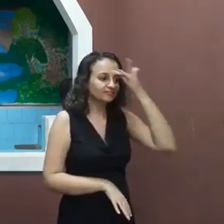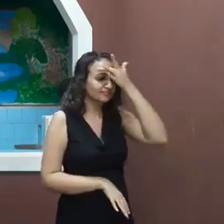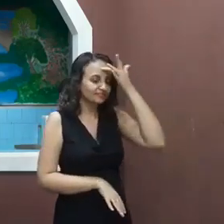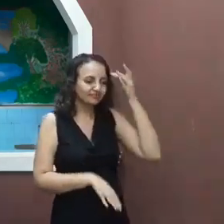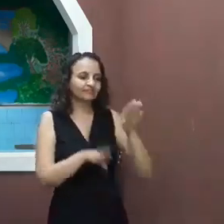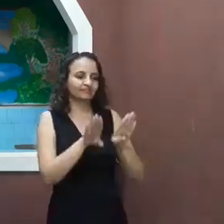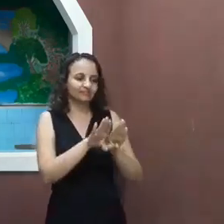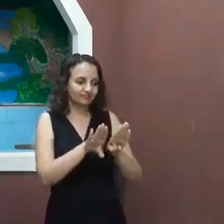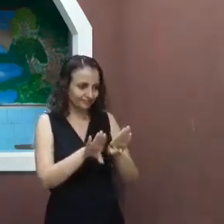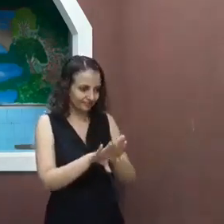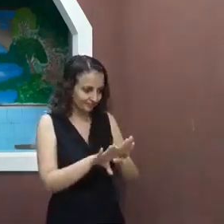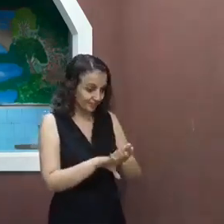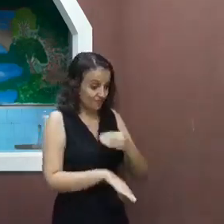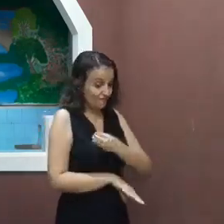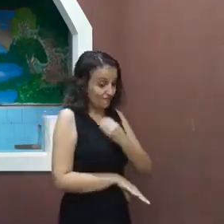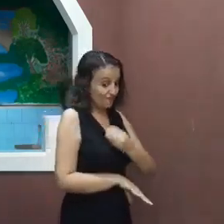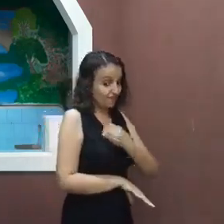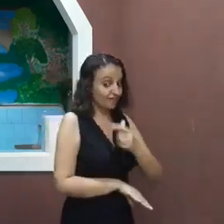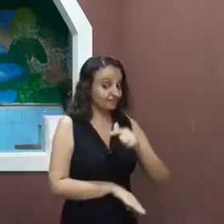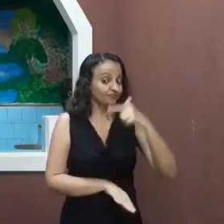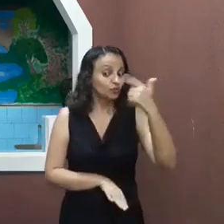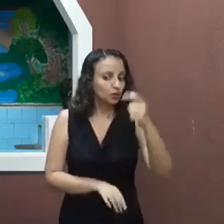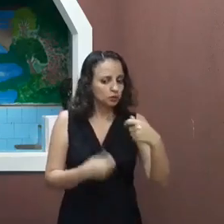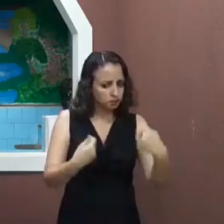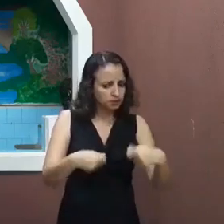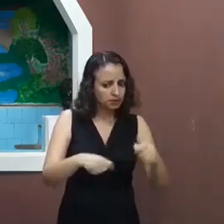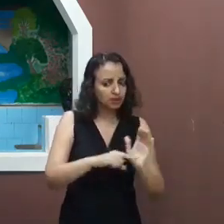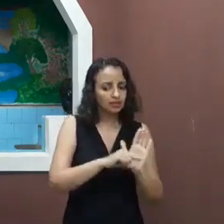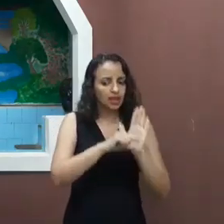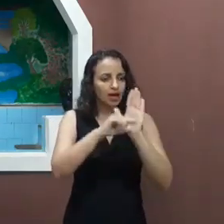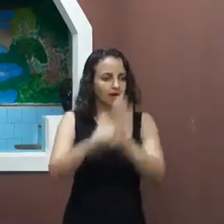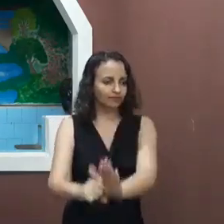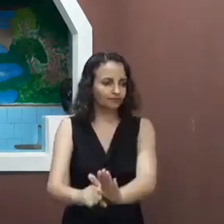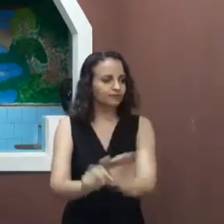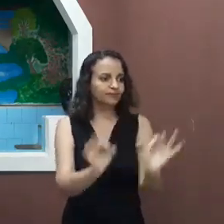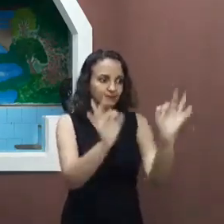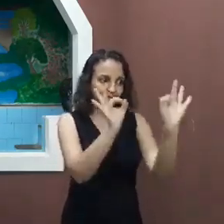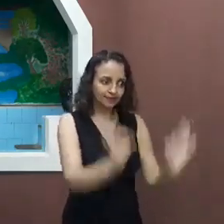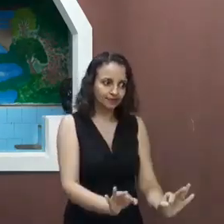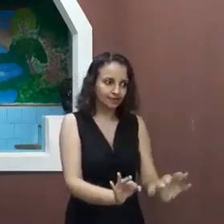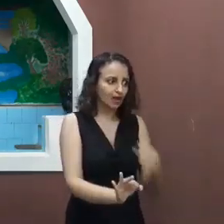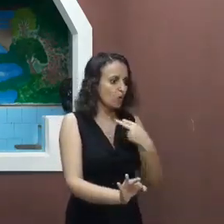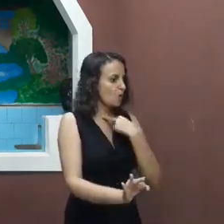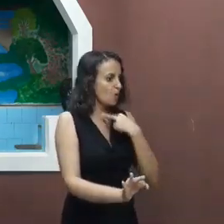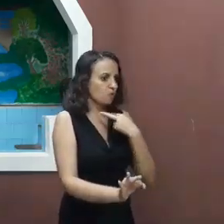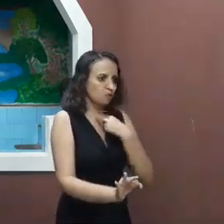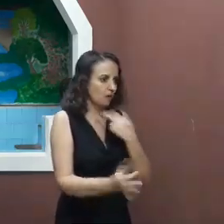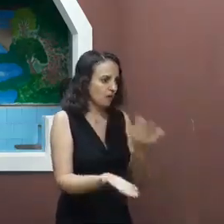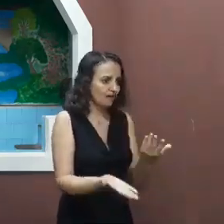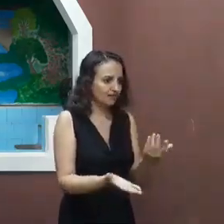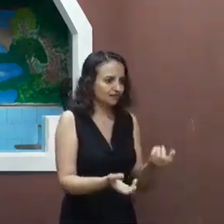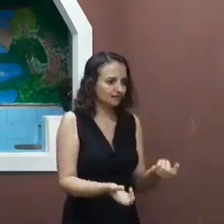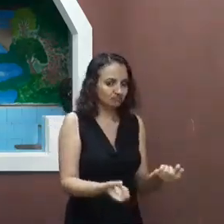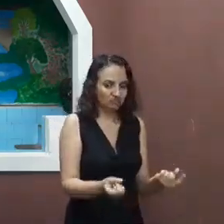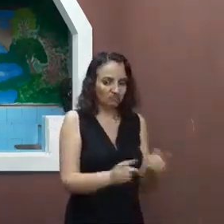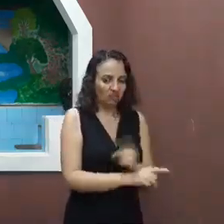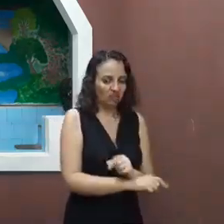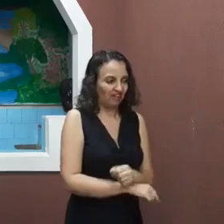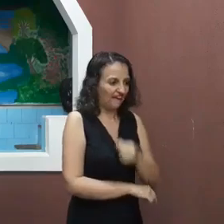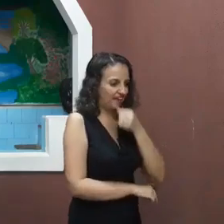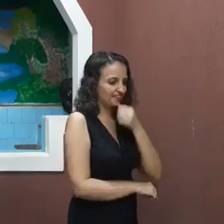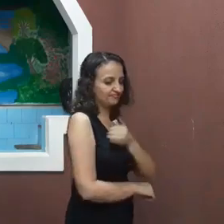abençoar a vida daquele que necessita. Nós não podemos deixar virar as costas para o